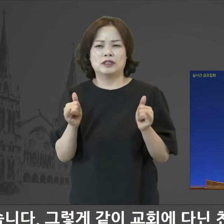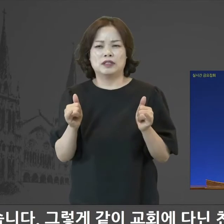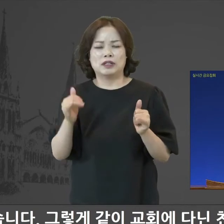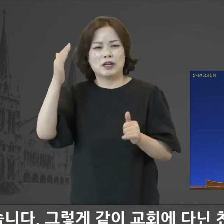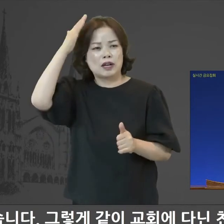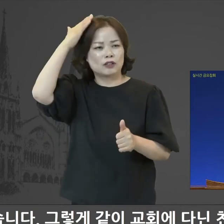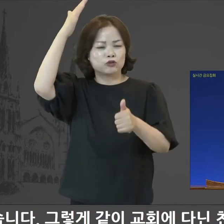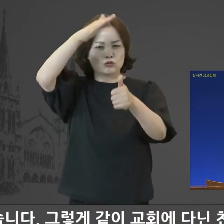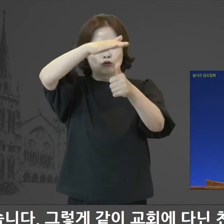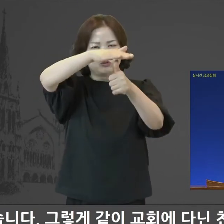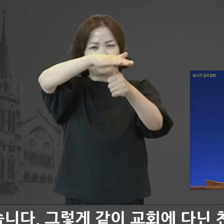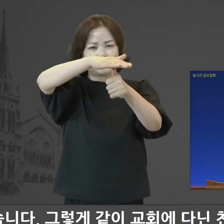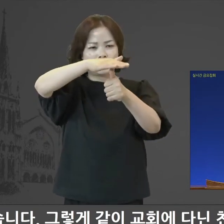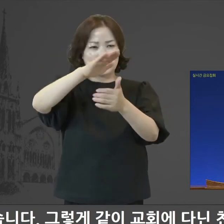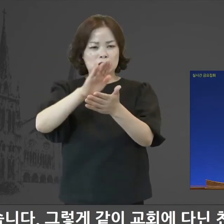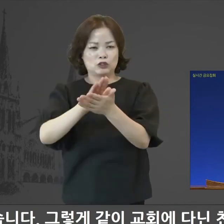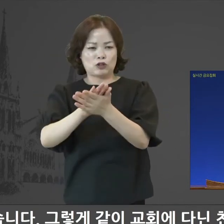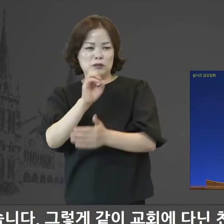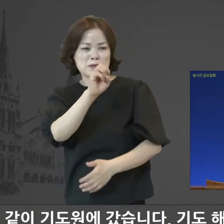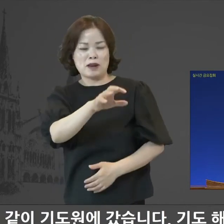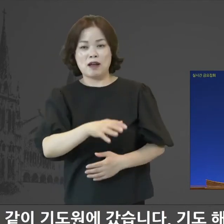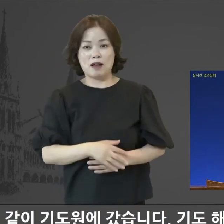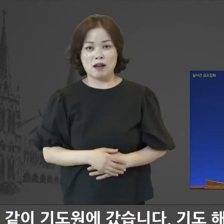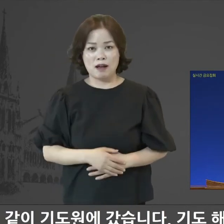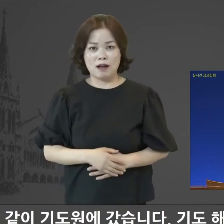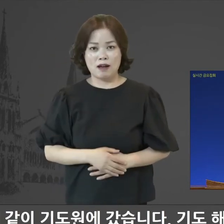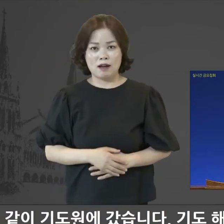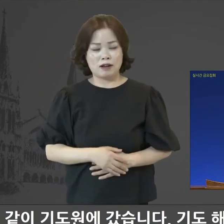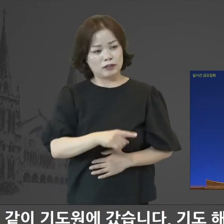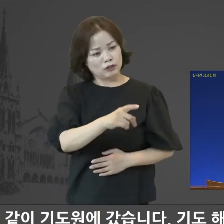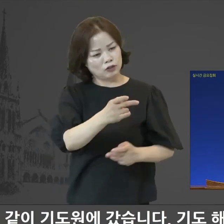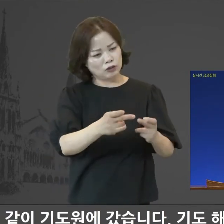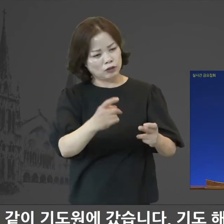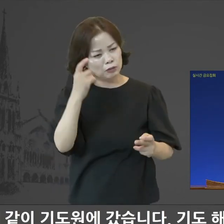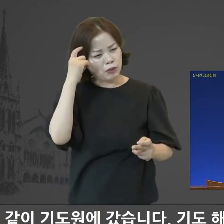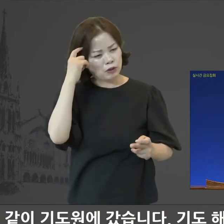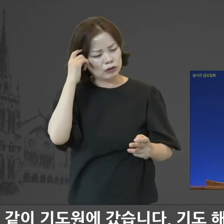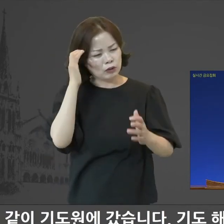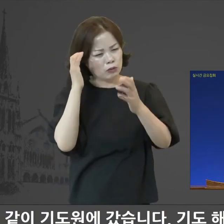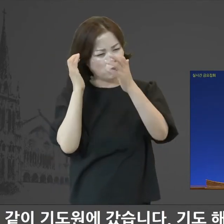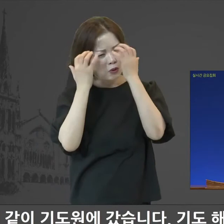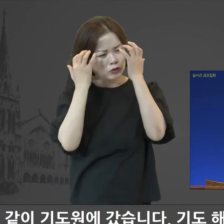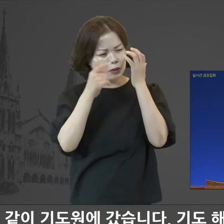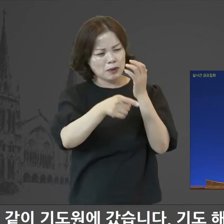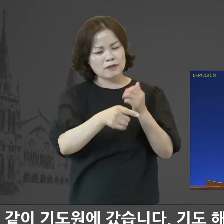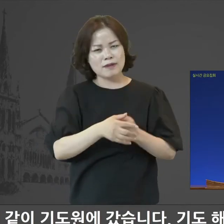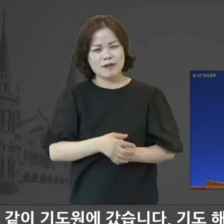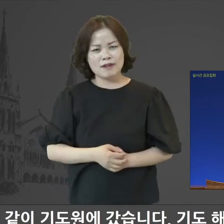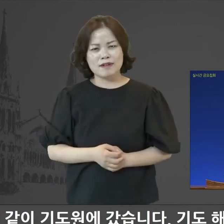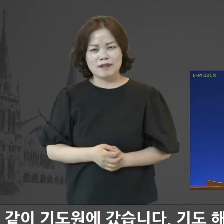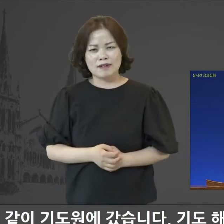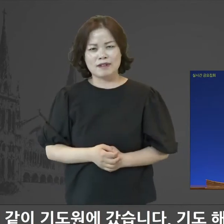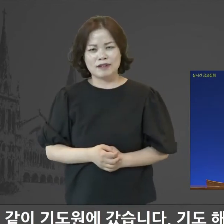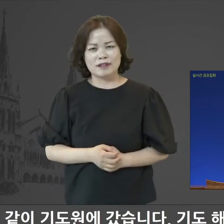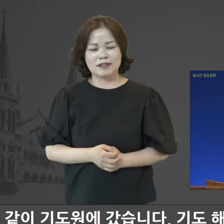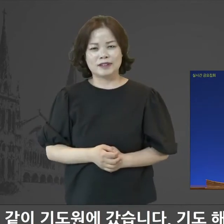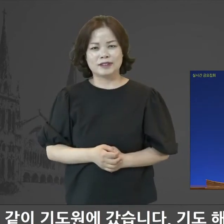안수 기도를 하면서 제 친구한테 그러는 거예요. 이 형제는 머릿속이 너무 복잡하네, 그러시는 거예요.